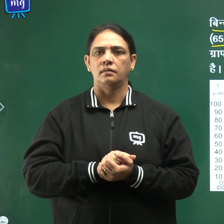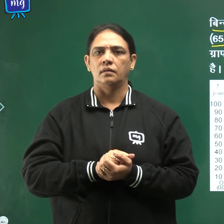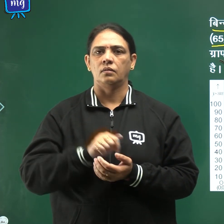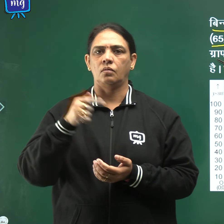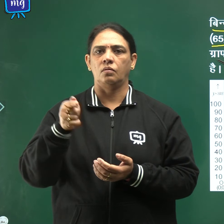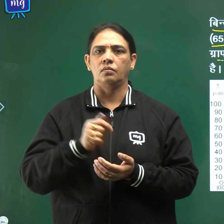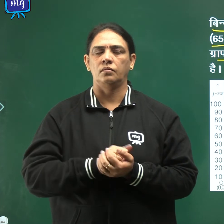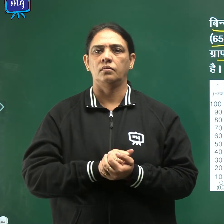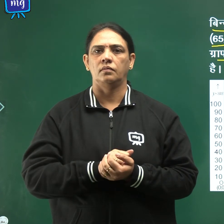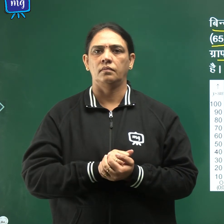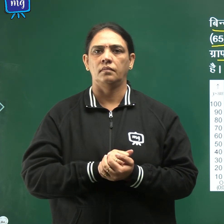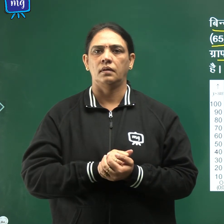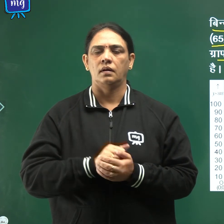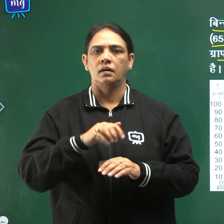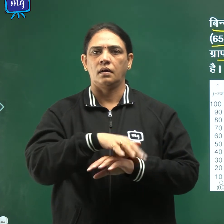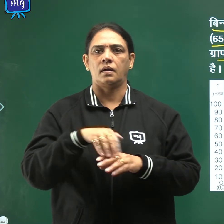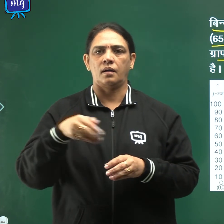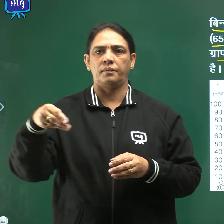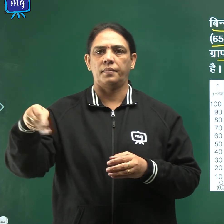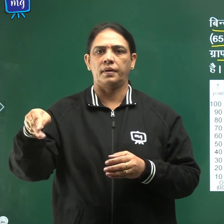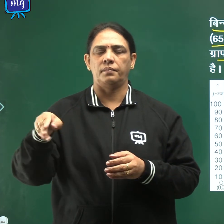को ग्राफ पेपर पर